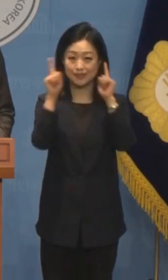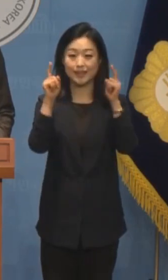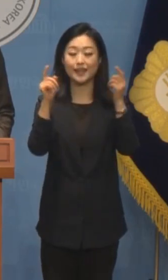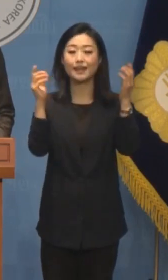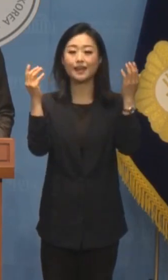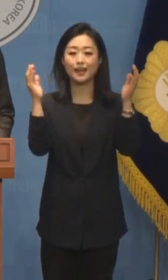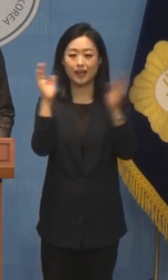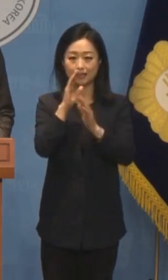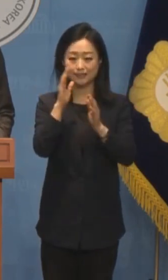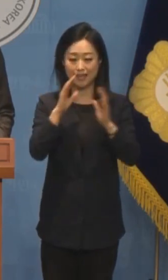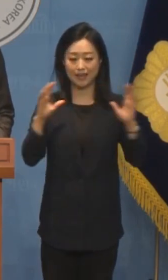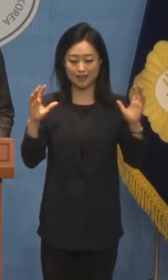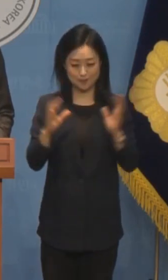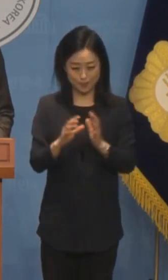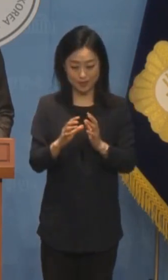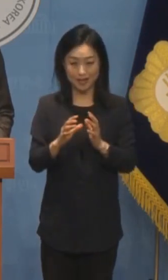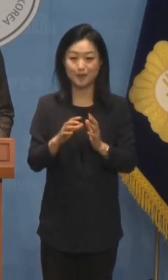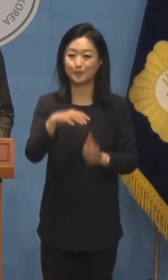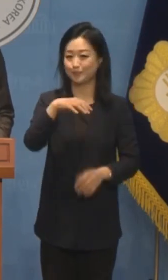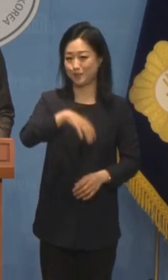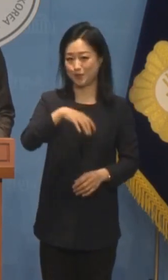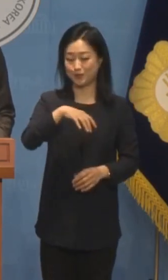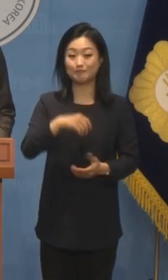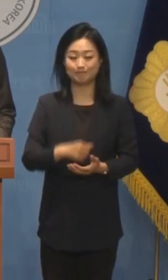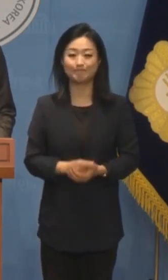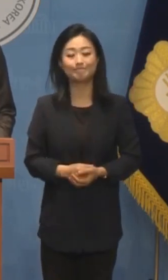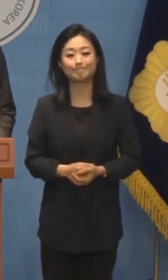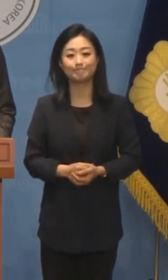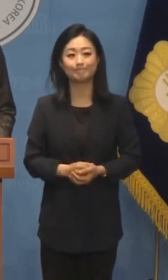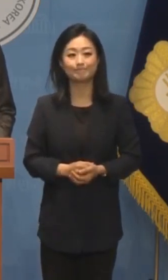연합해서 활동하고 있는 바른청년연합이라고 하는 청년단체입니다.